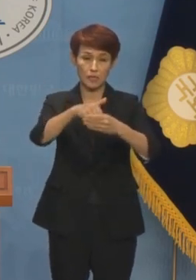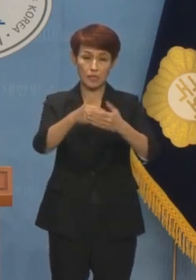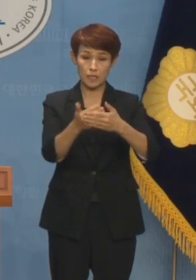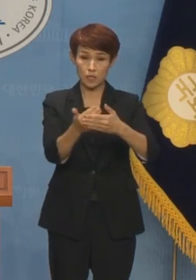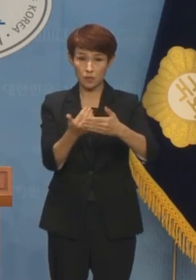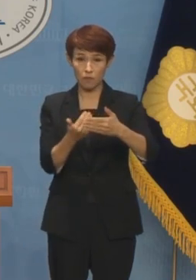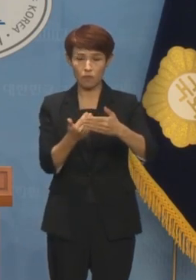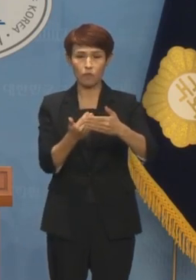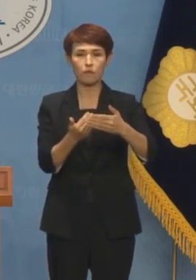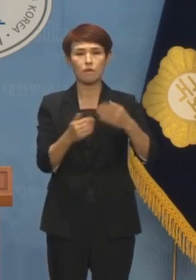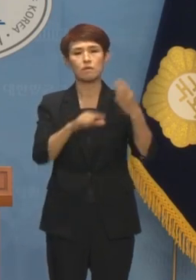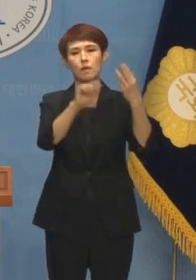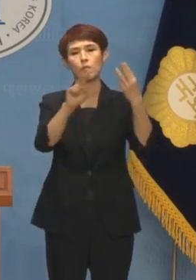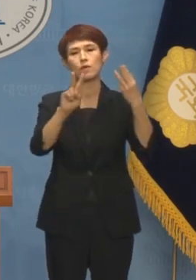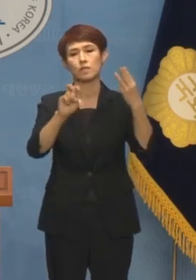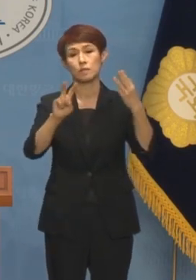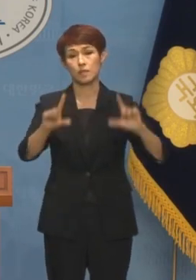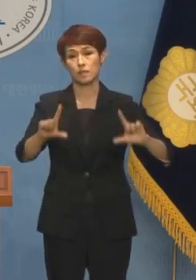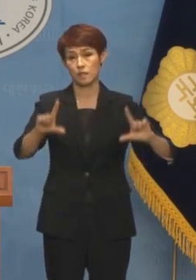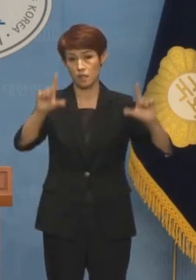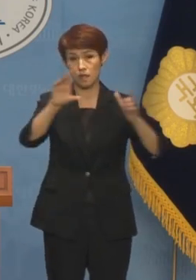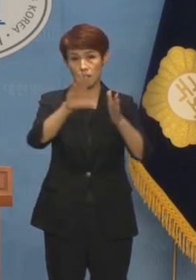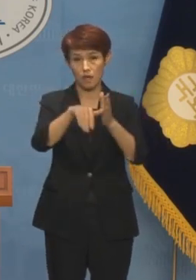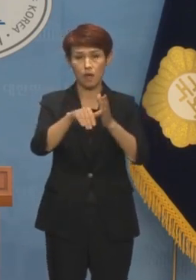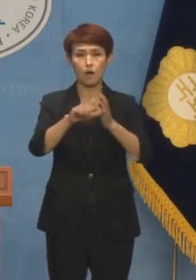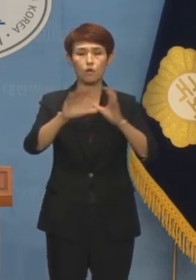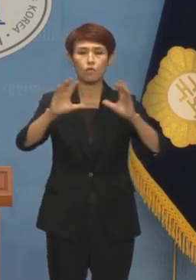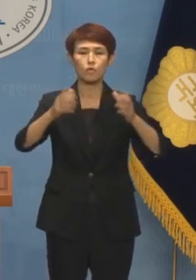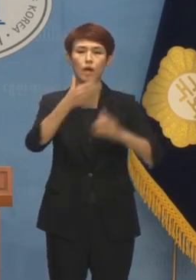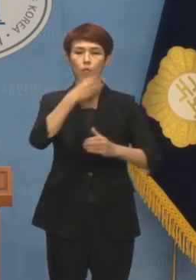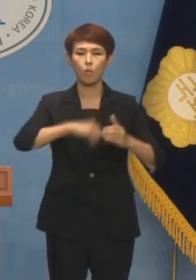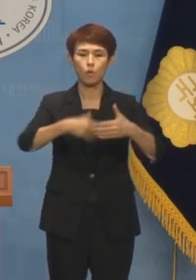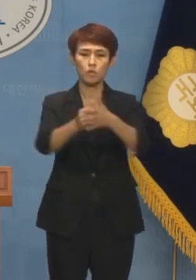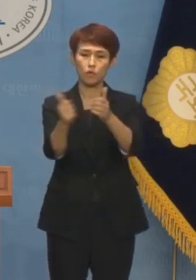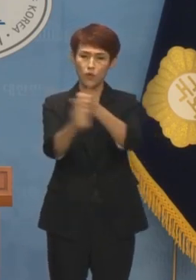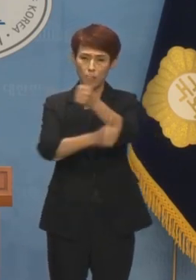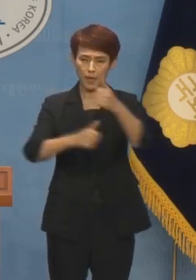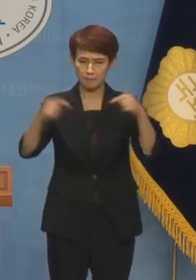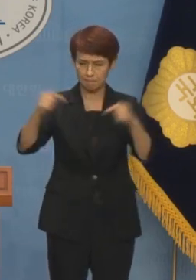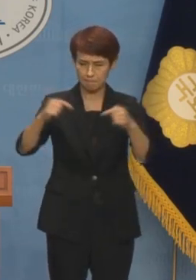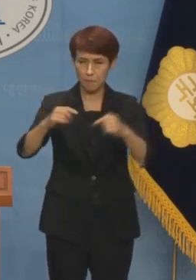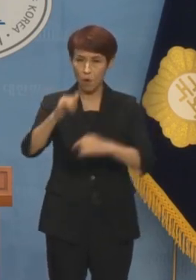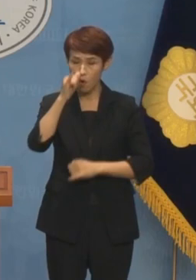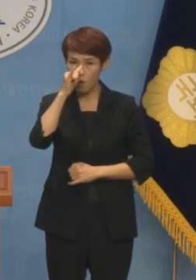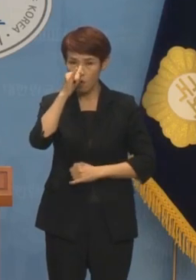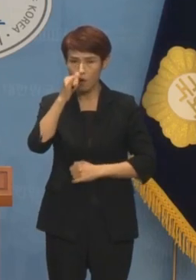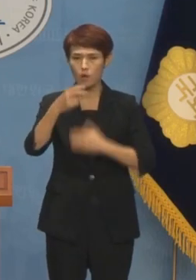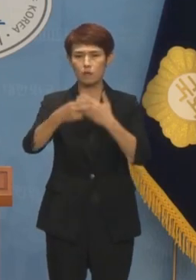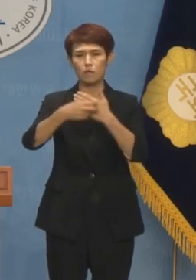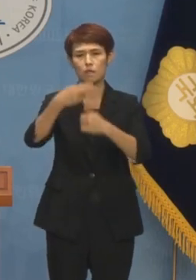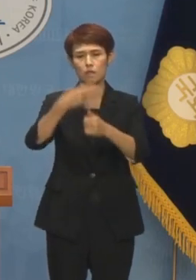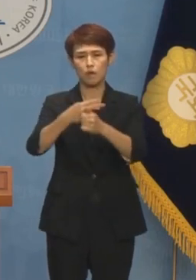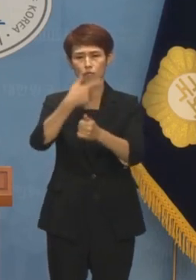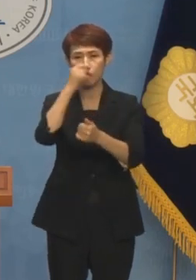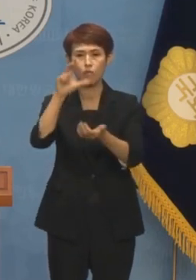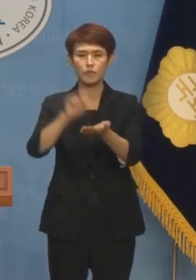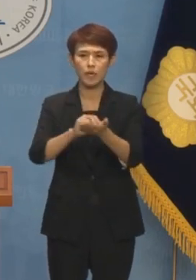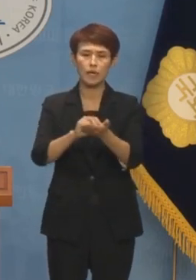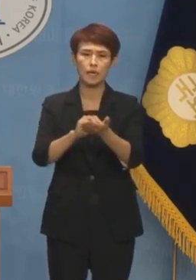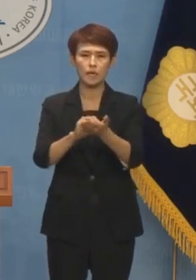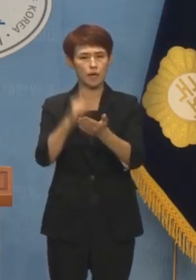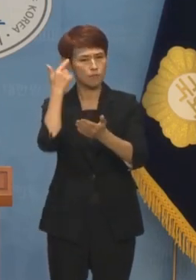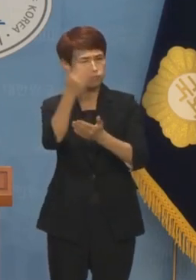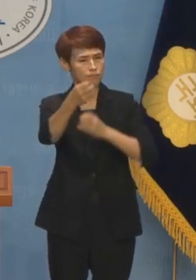전인 지난 3월 22일 국회 보건복지위원회 개최를 통해 의료대란 현안 질의를 하자는